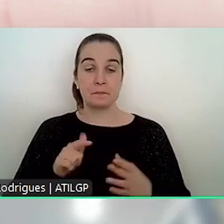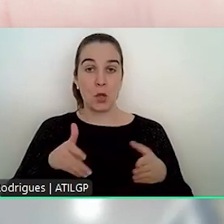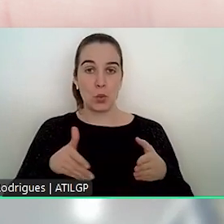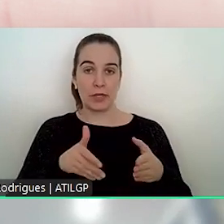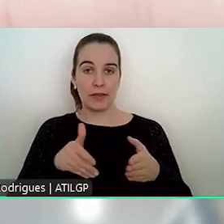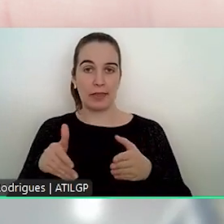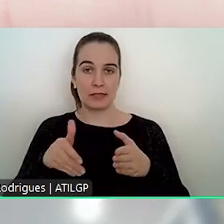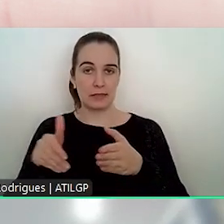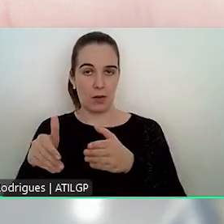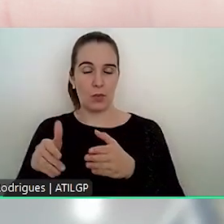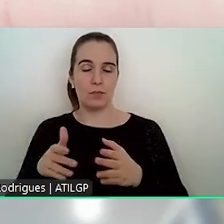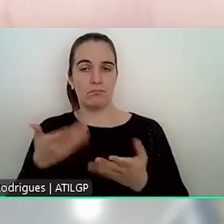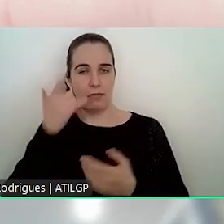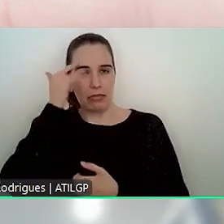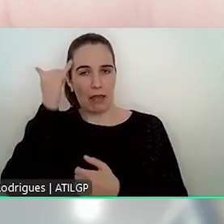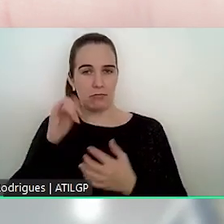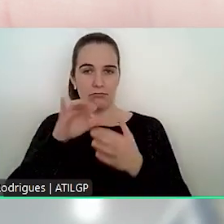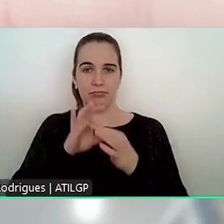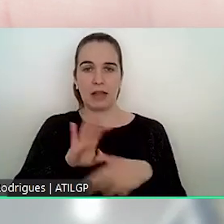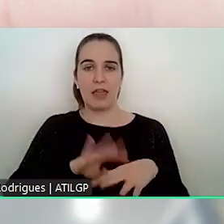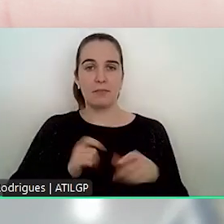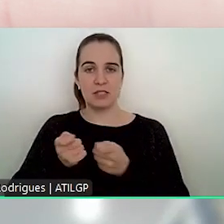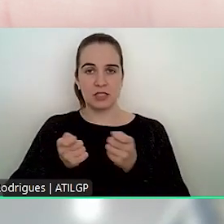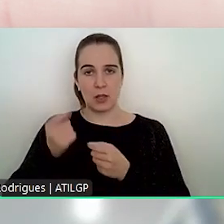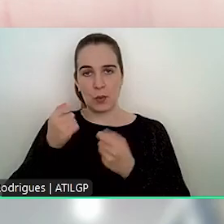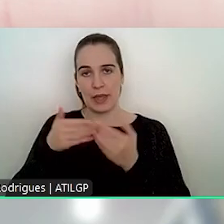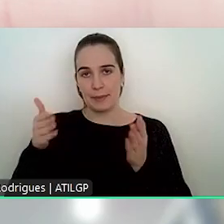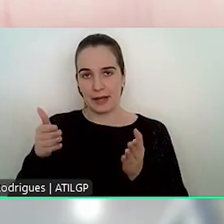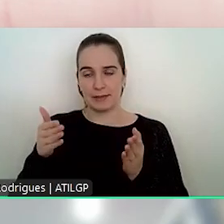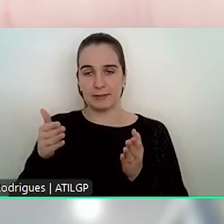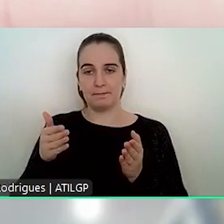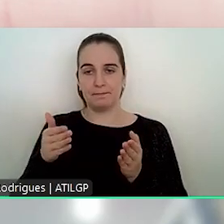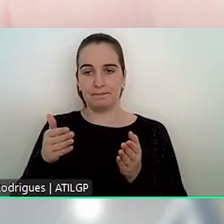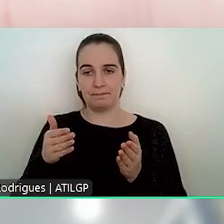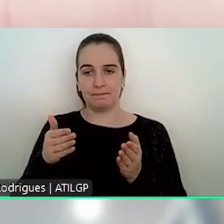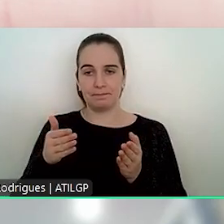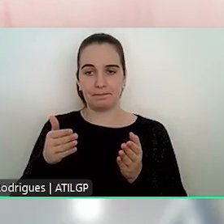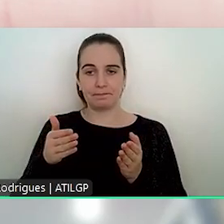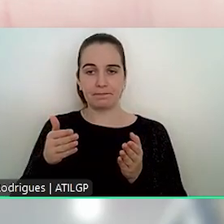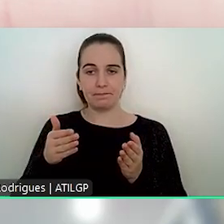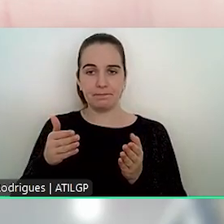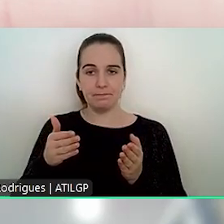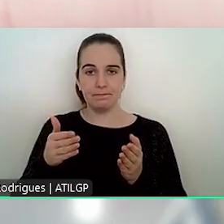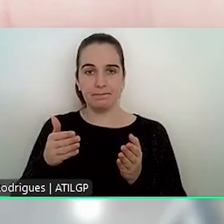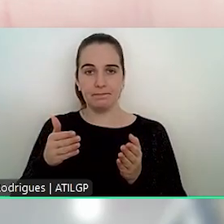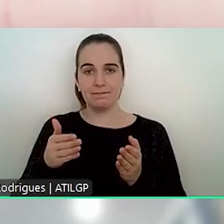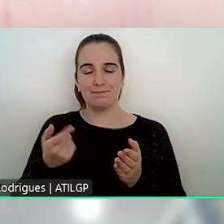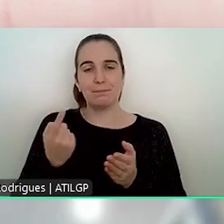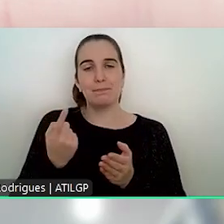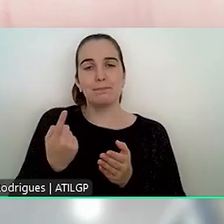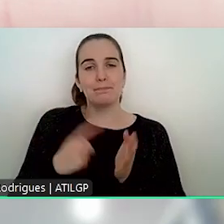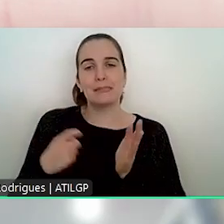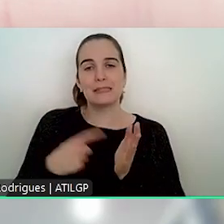esta orientação em termos de administração aberta obriga a uma certa maior valorização